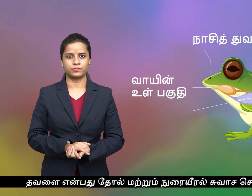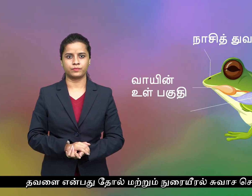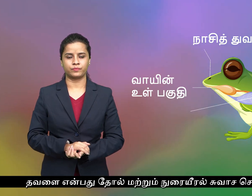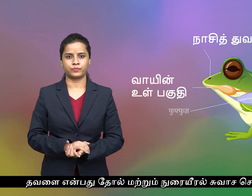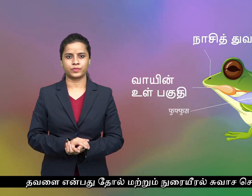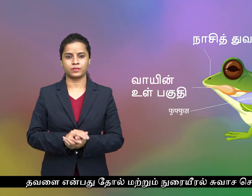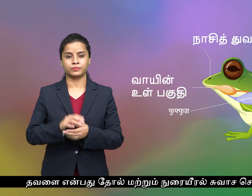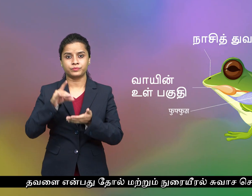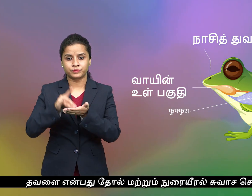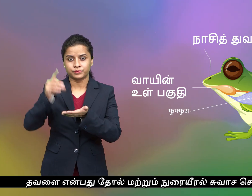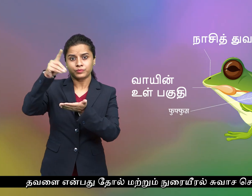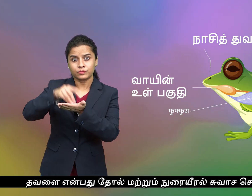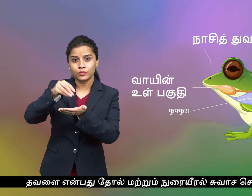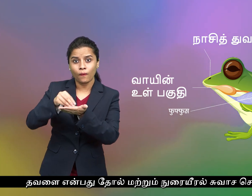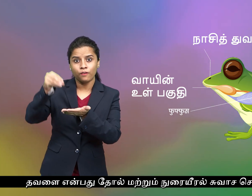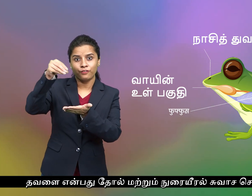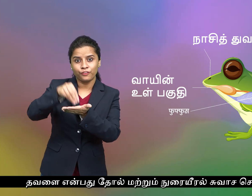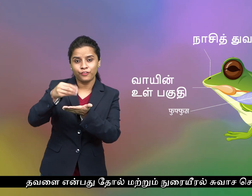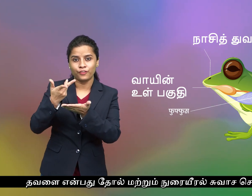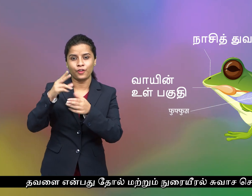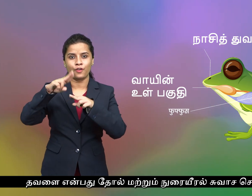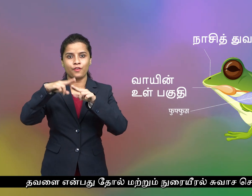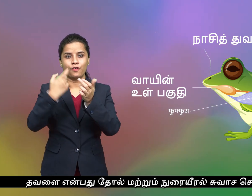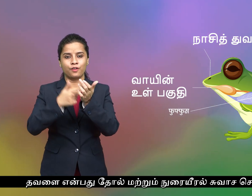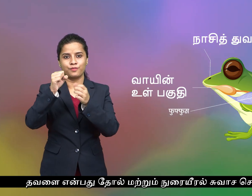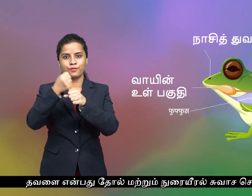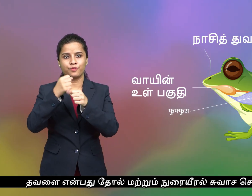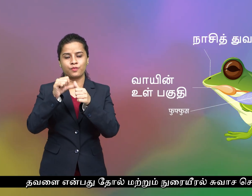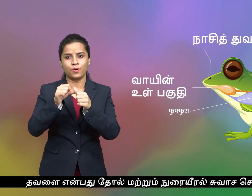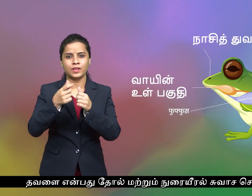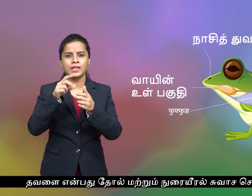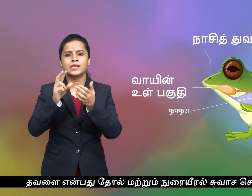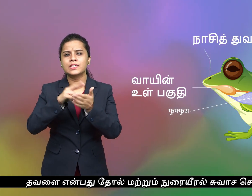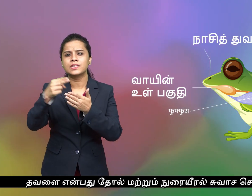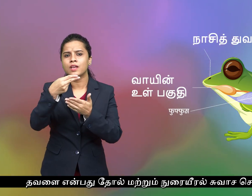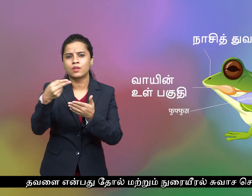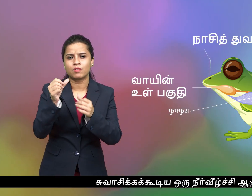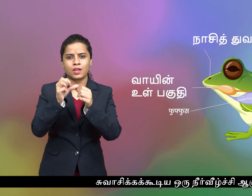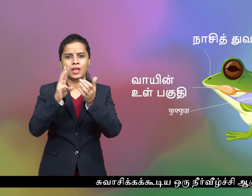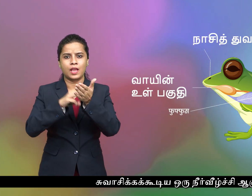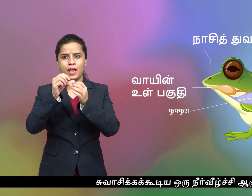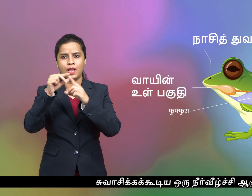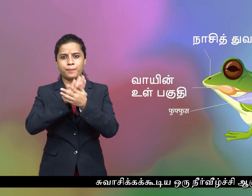தவளை என்பது தோல் மற்றும் நுரையீரல் சுவாச செயல்முறைகள் மூலம் சுவாசிக்கக்கூடிய